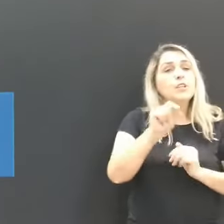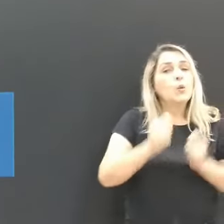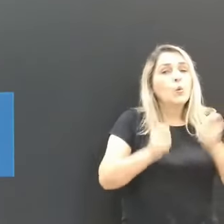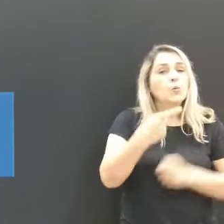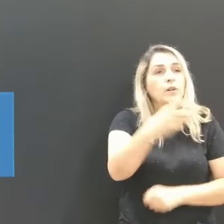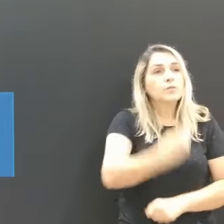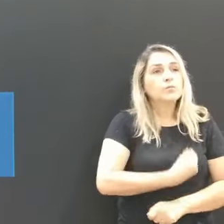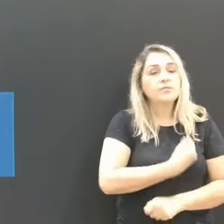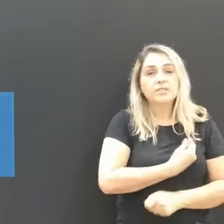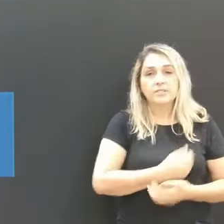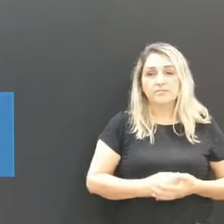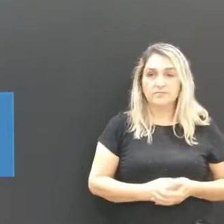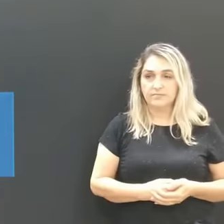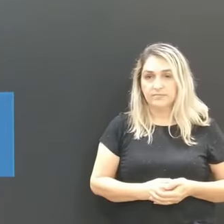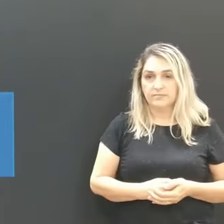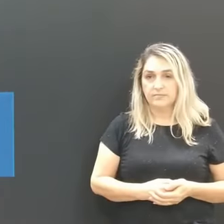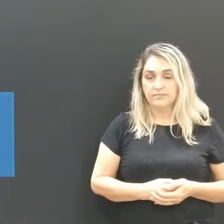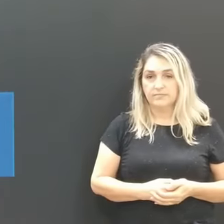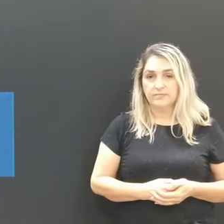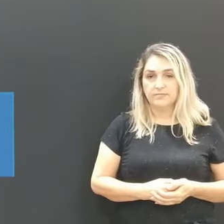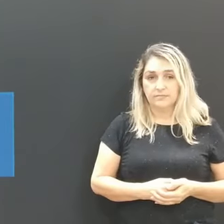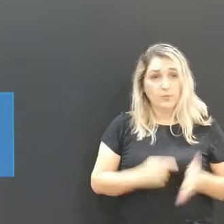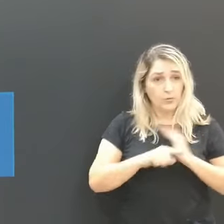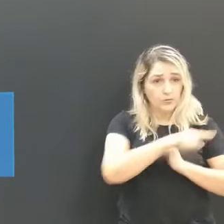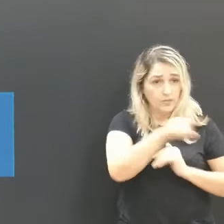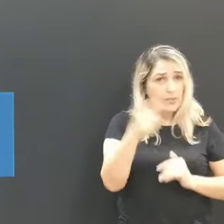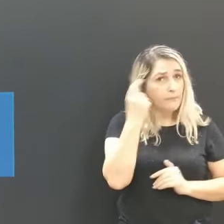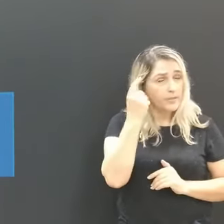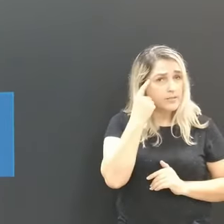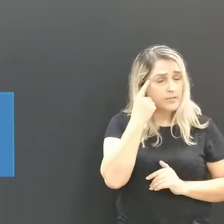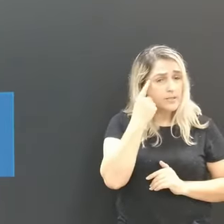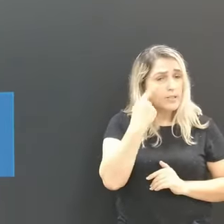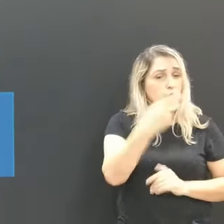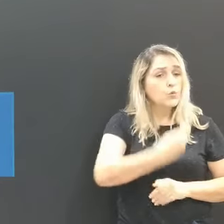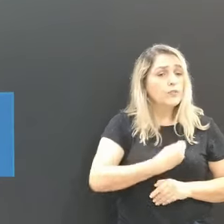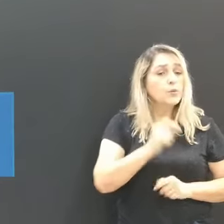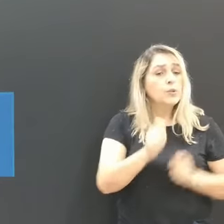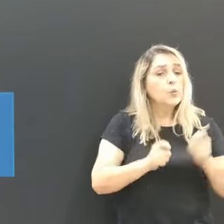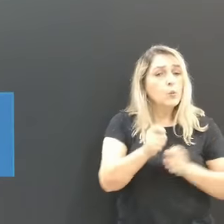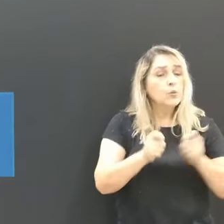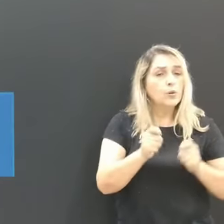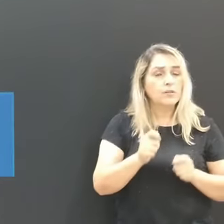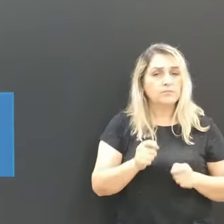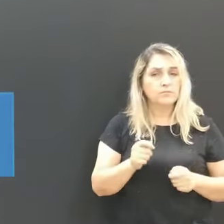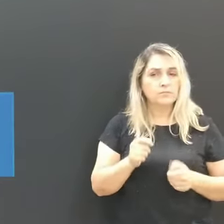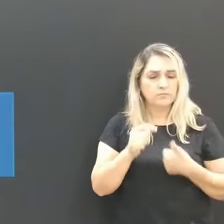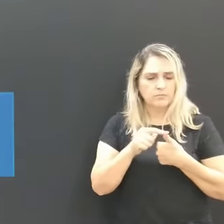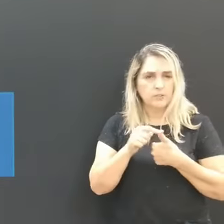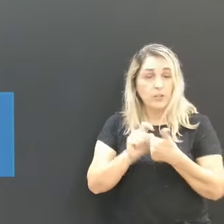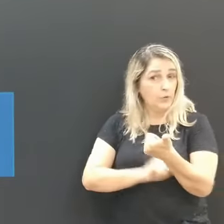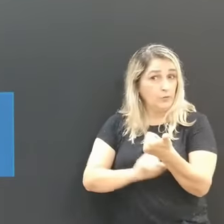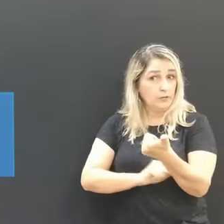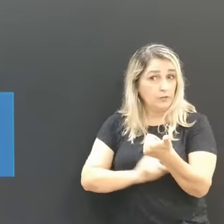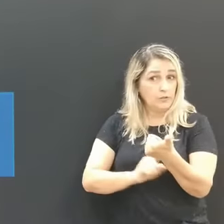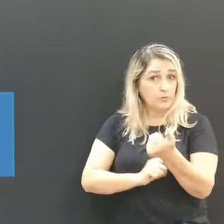a verdade em Deus. Por exemplo, né? O que controla a sua vida? Pensa, o que controla a tua vida?